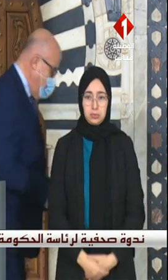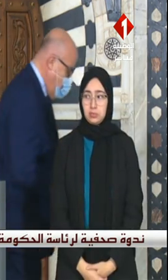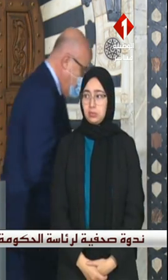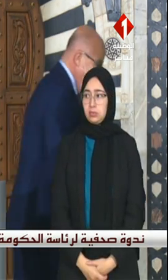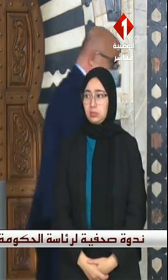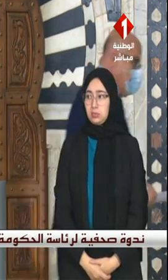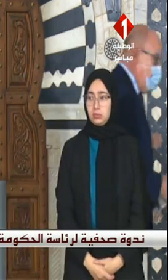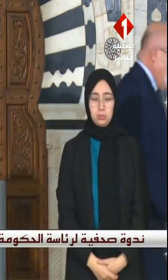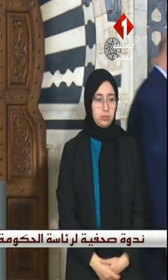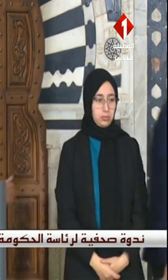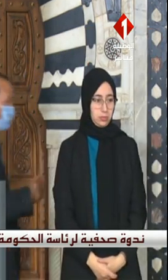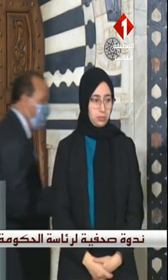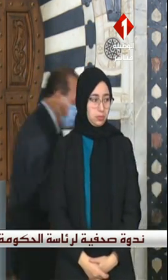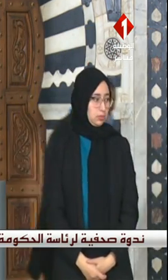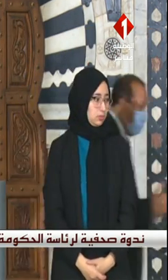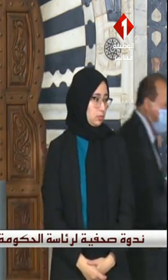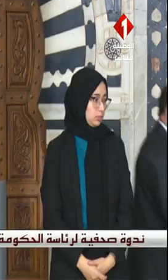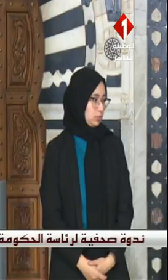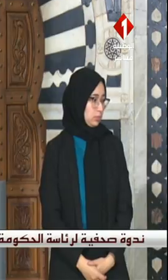مدام إنساف لازم تواصل معكم في الأسئلة.